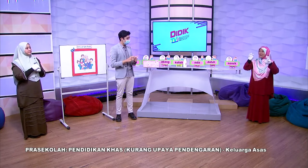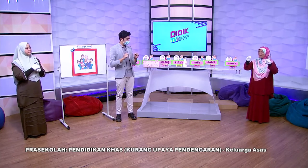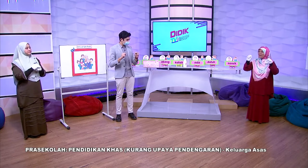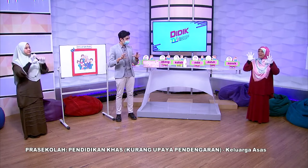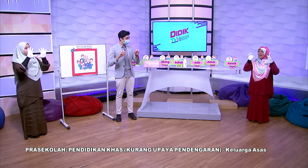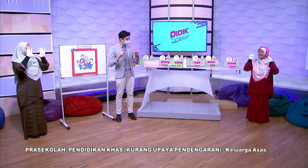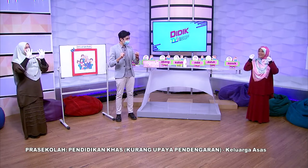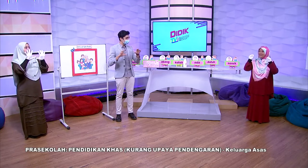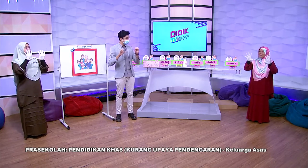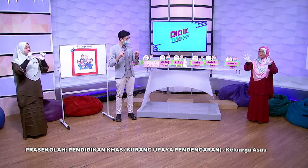genggam dulu tanyain